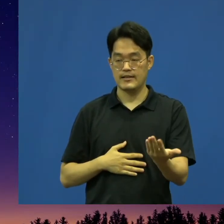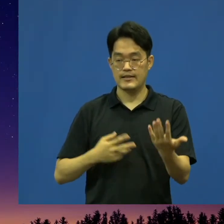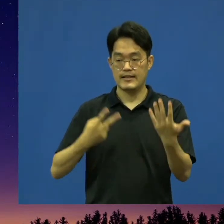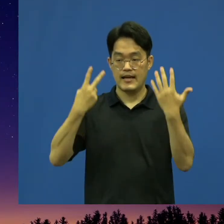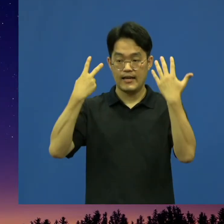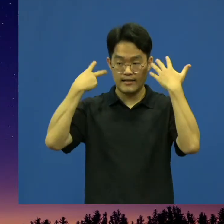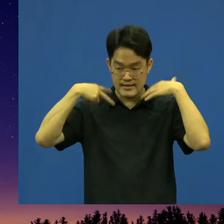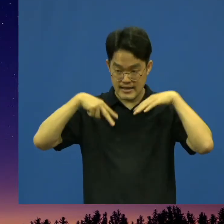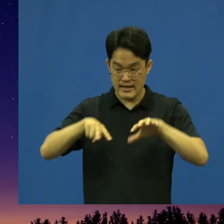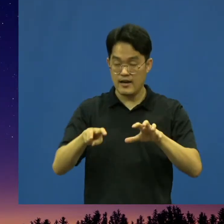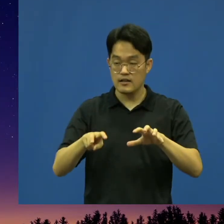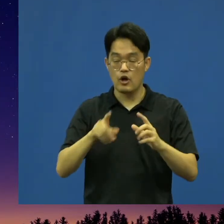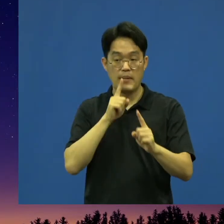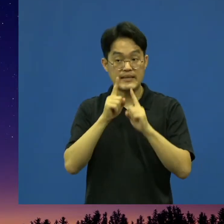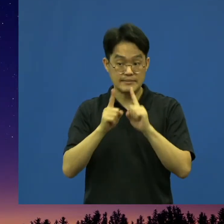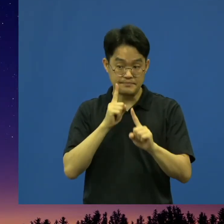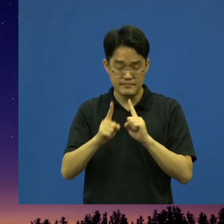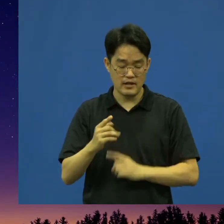내가